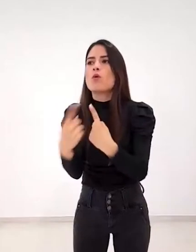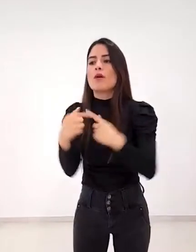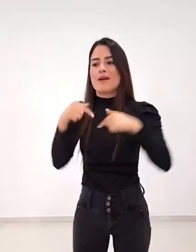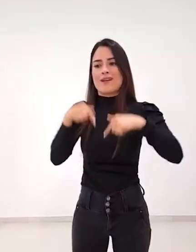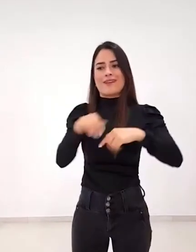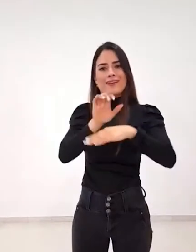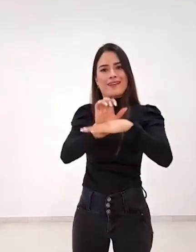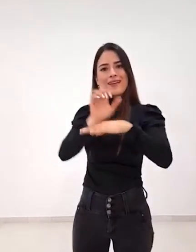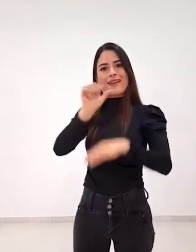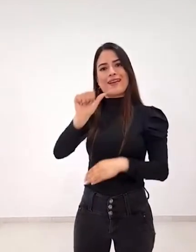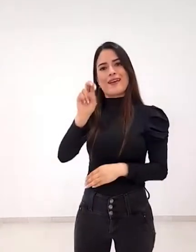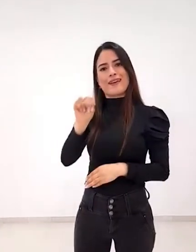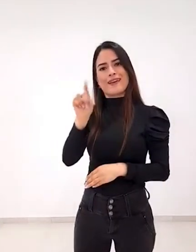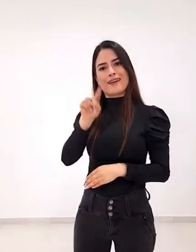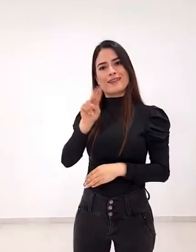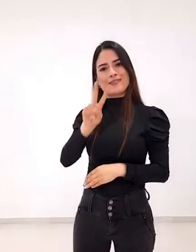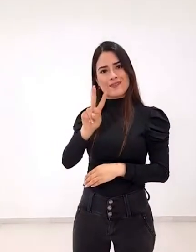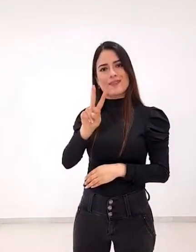o